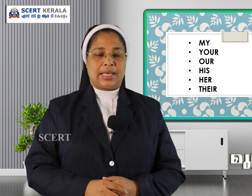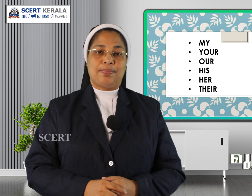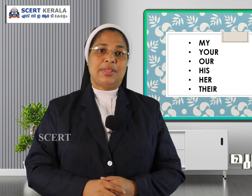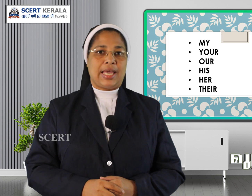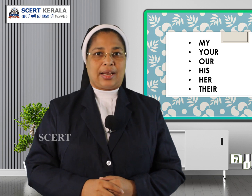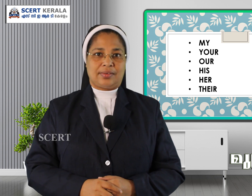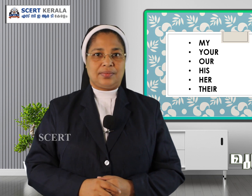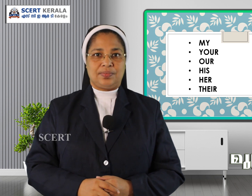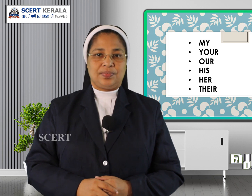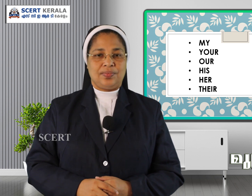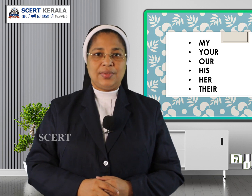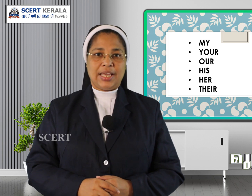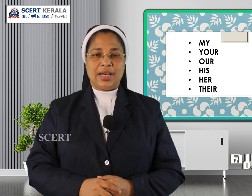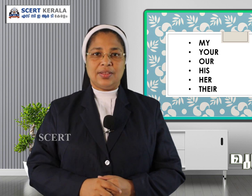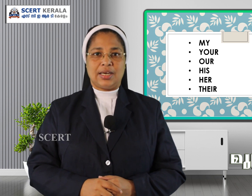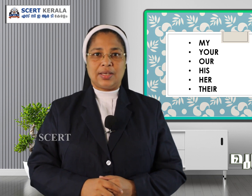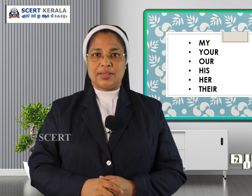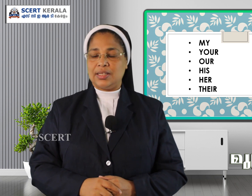കാണിക്കണം. ദെയർ, ദെയർ എന്ന് കാണിക്കുന്നത്